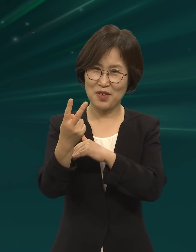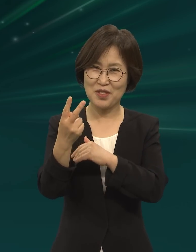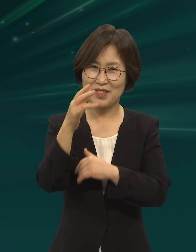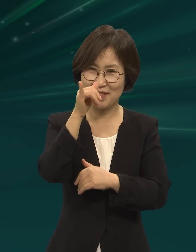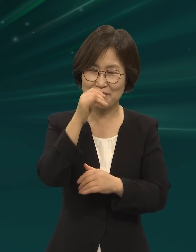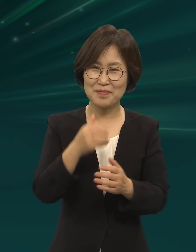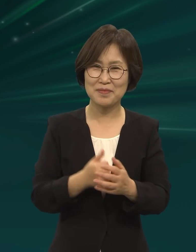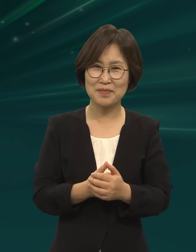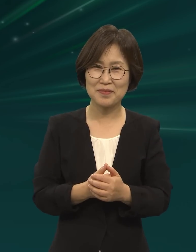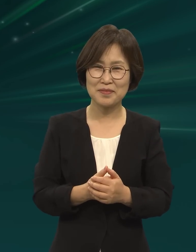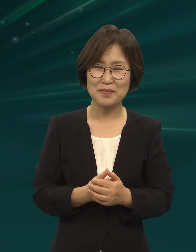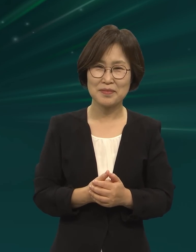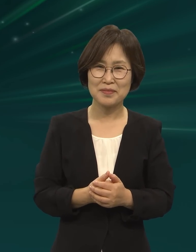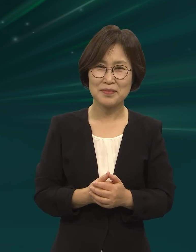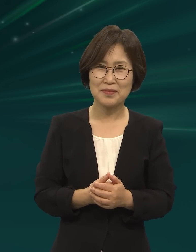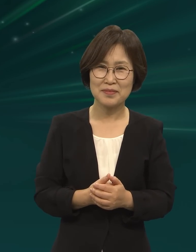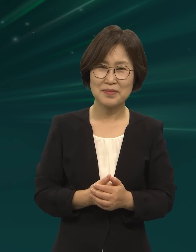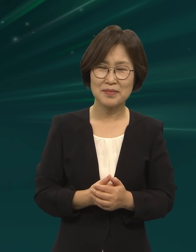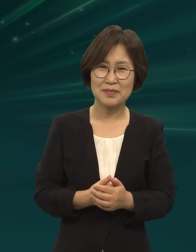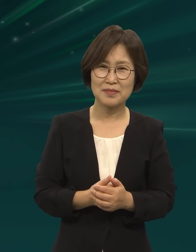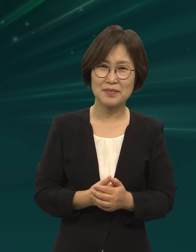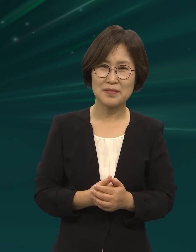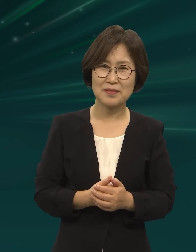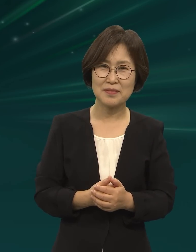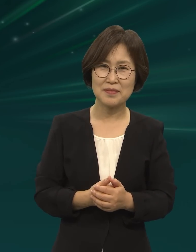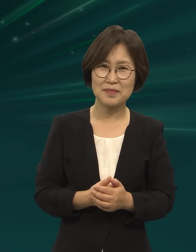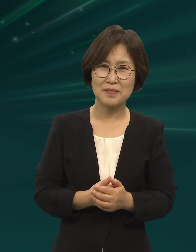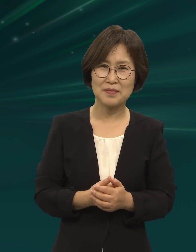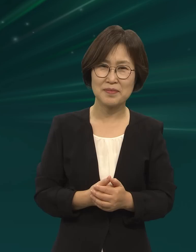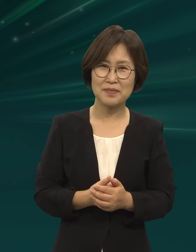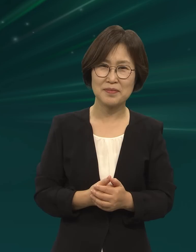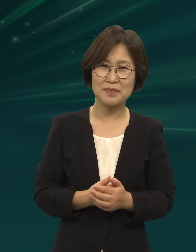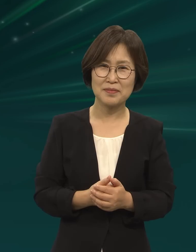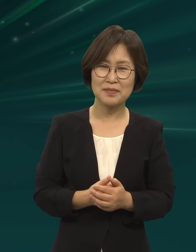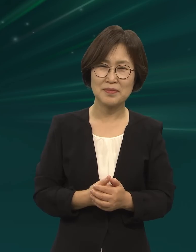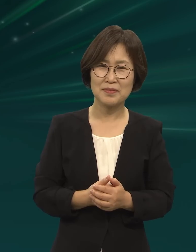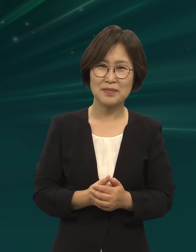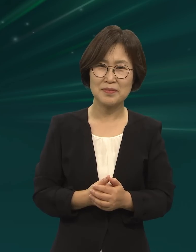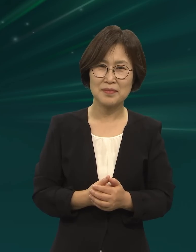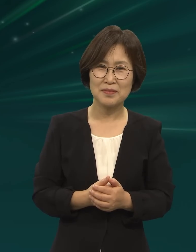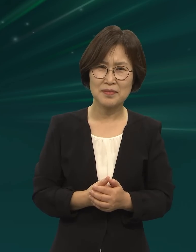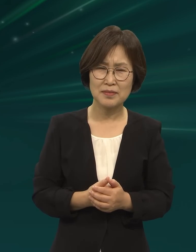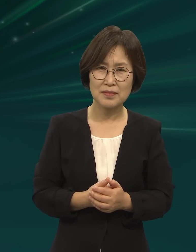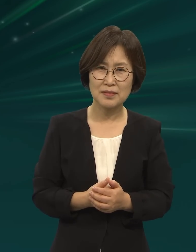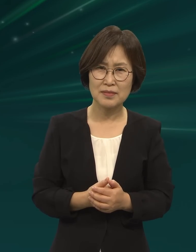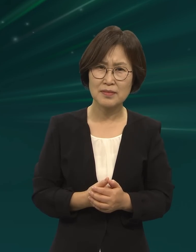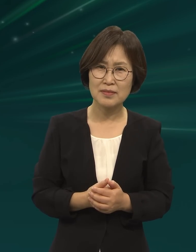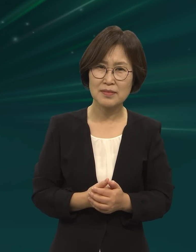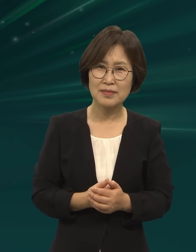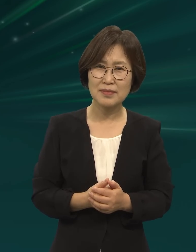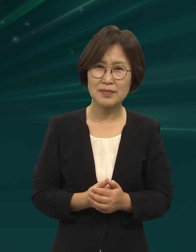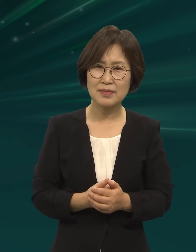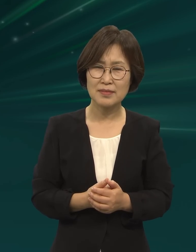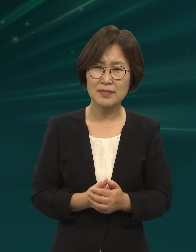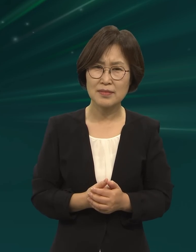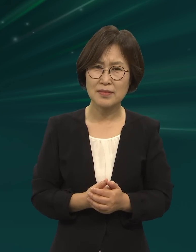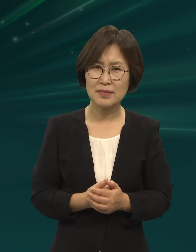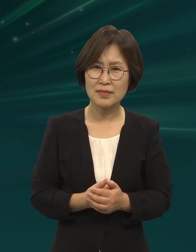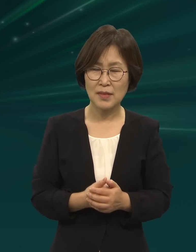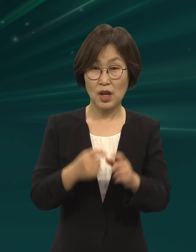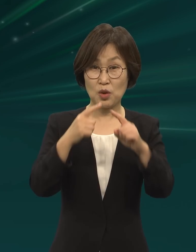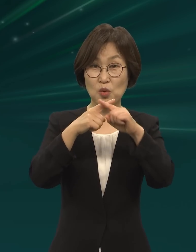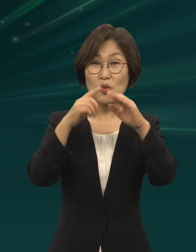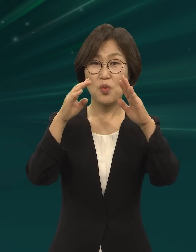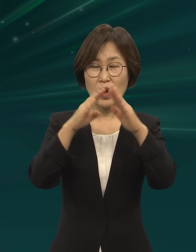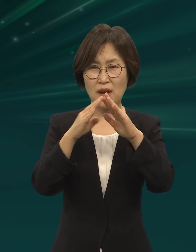그리고 비전 임팩트는 이제 이렇게 워십 리바이벌, 교회가